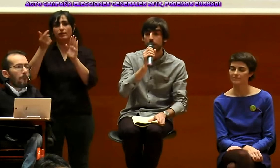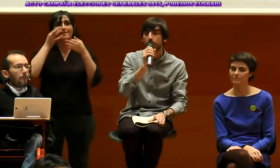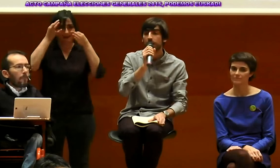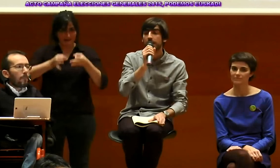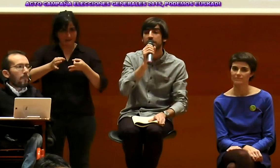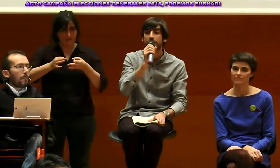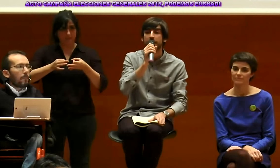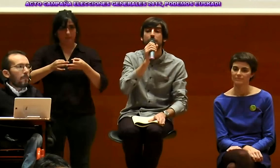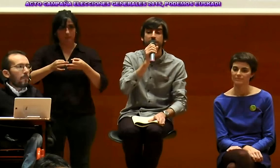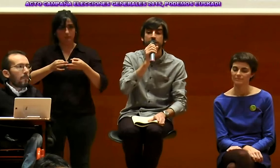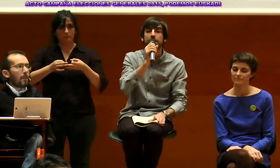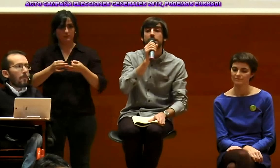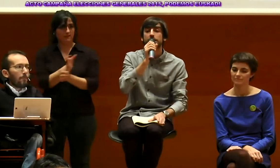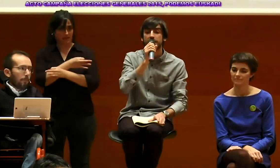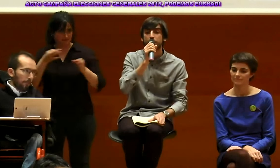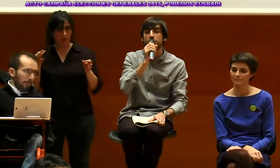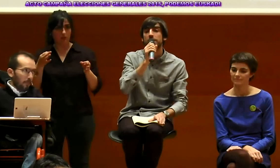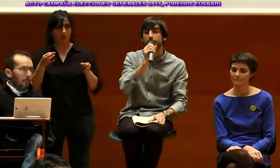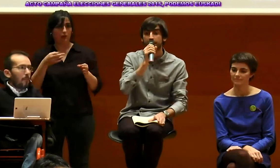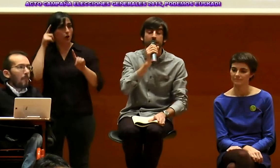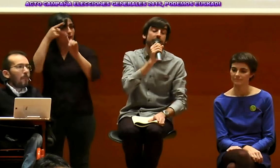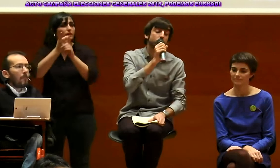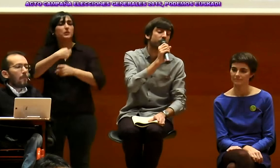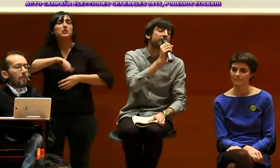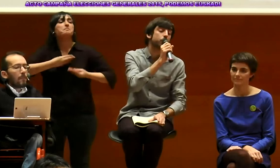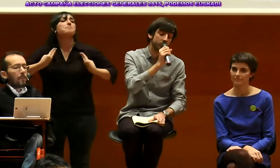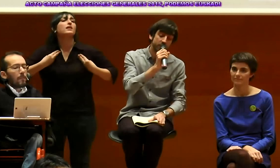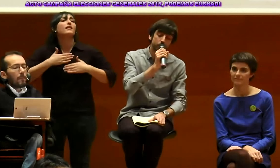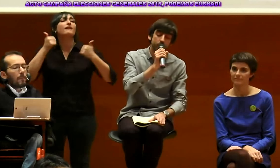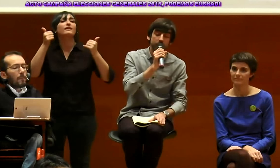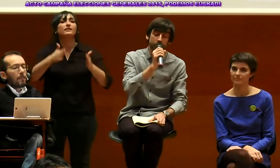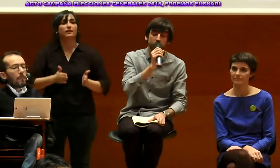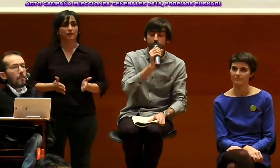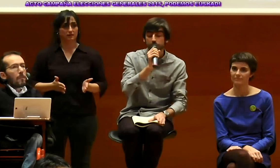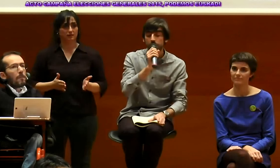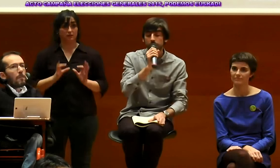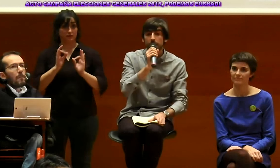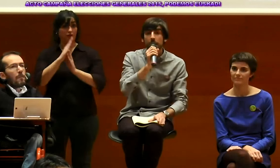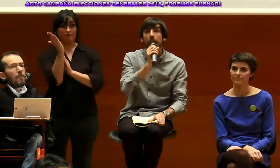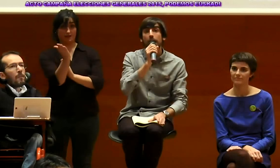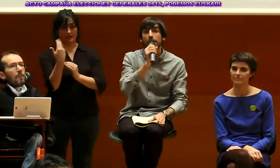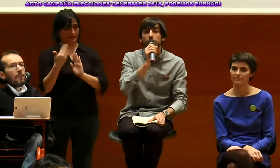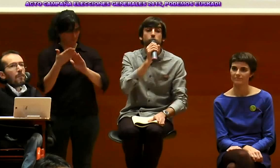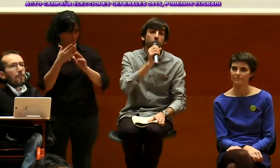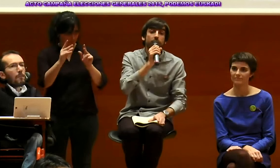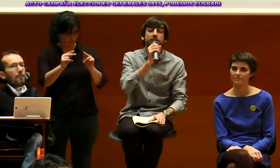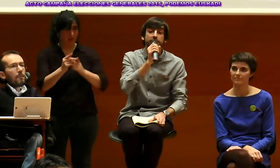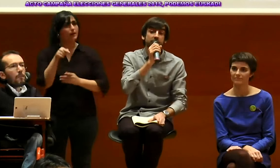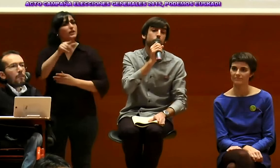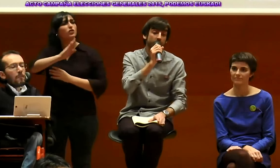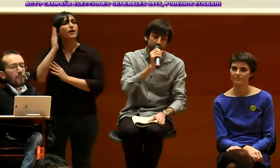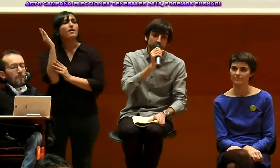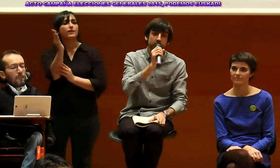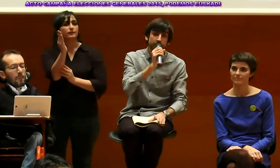efectivas para llevar la vida que queramos llevar. Esto afecta muchísimo, y con esto termino, a todas